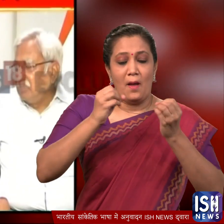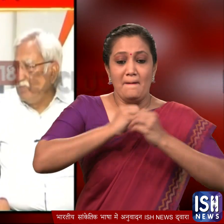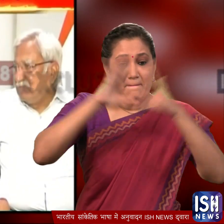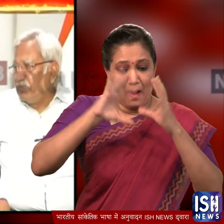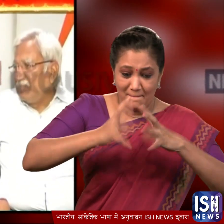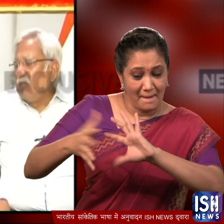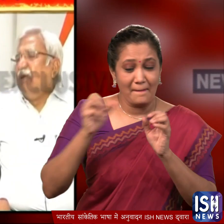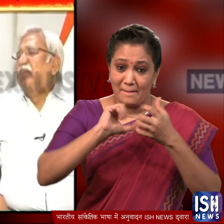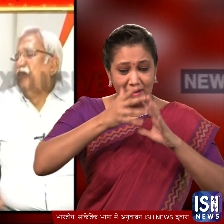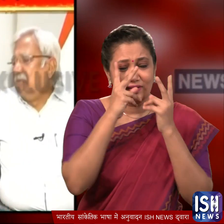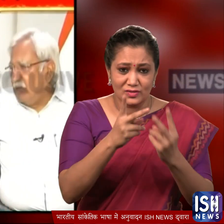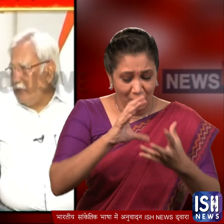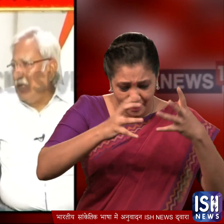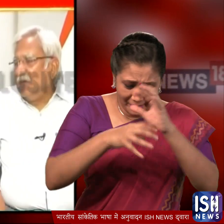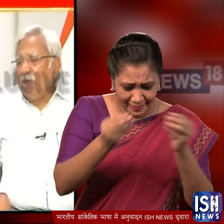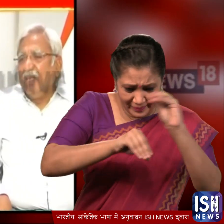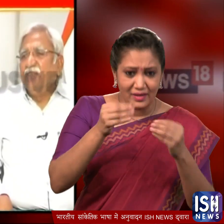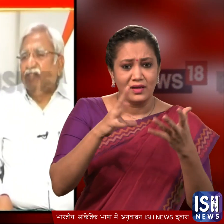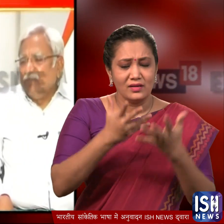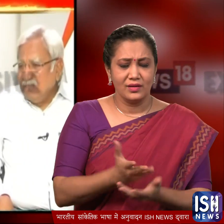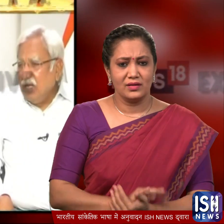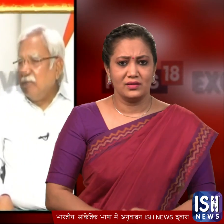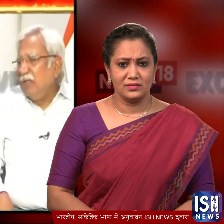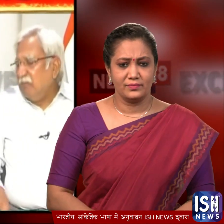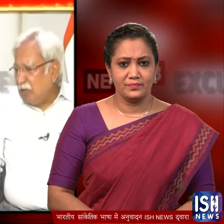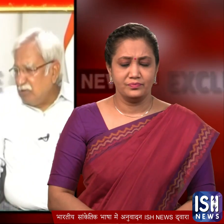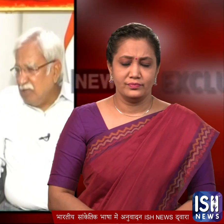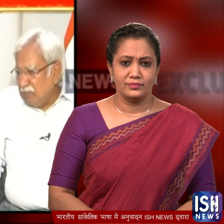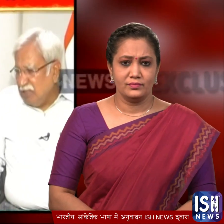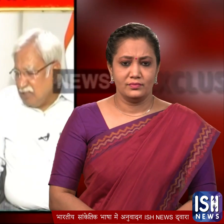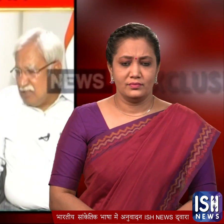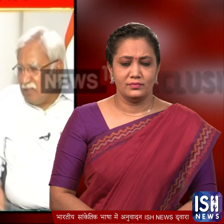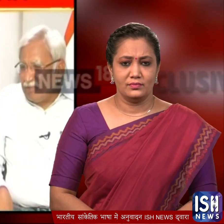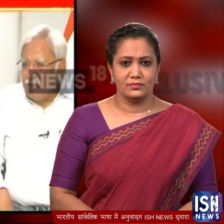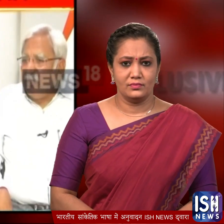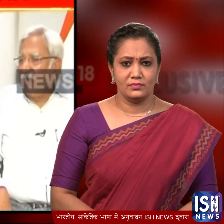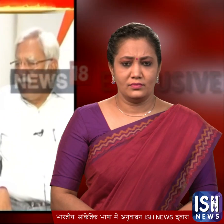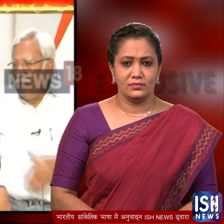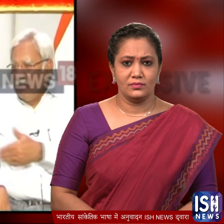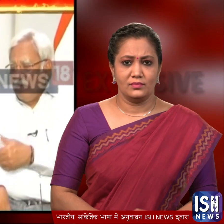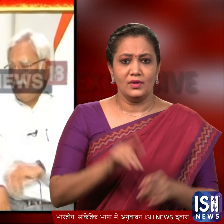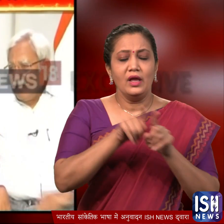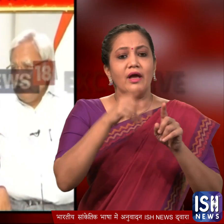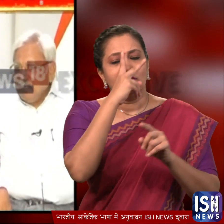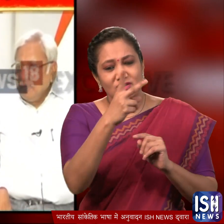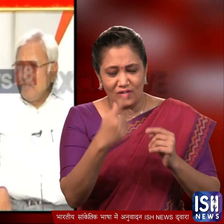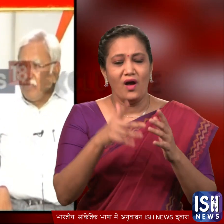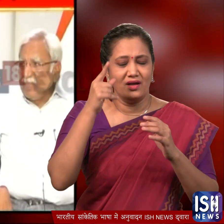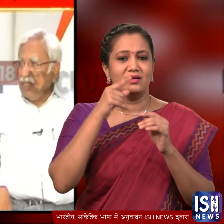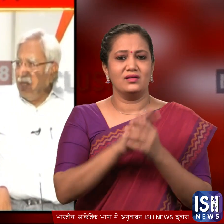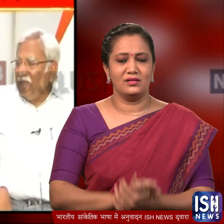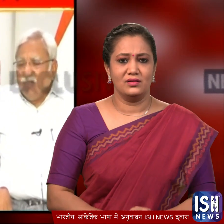कि बम बनाया जा रहा है। मैं जो हमारे ये आपने बहुत अभी दोपहर को आपने ये बात लिख के